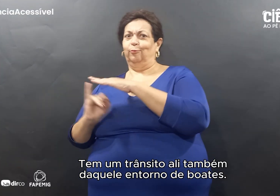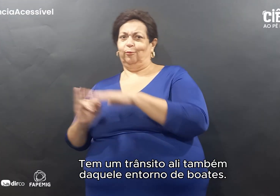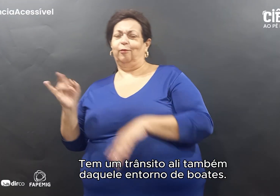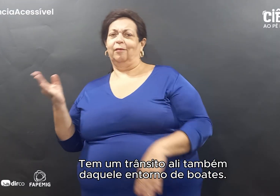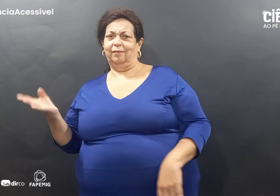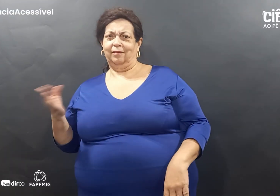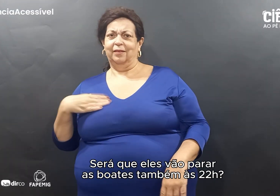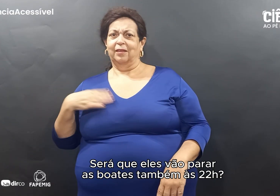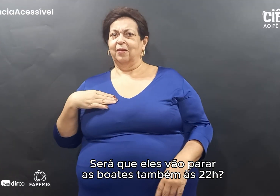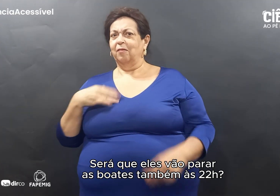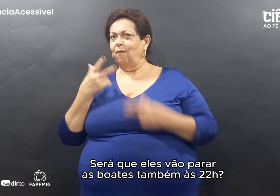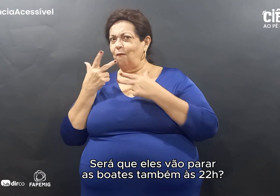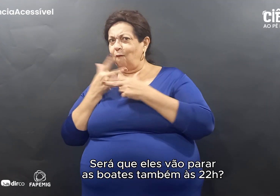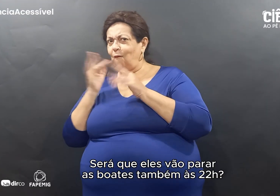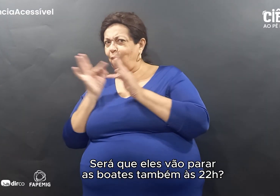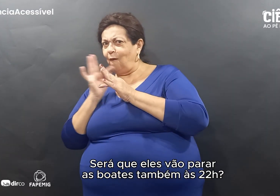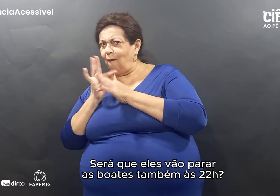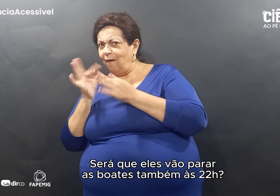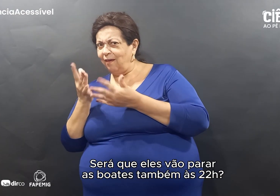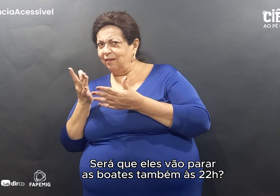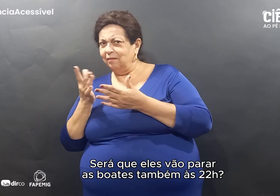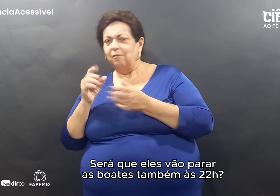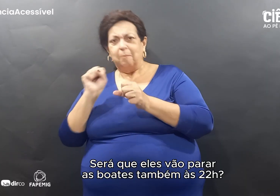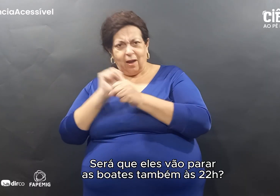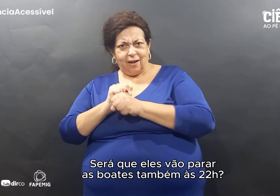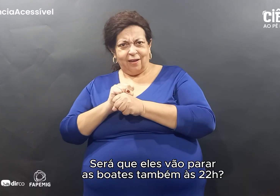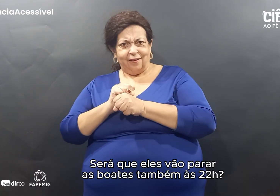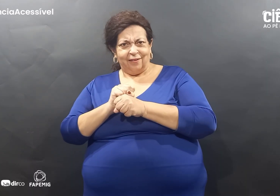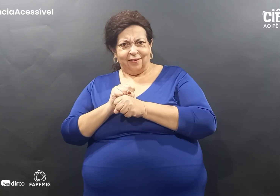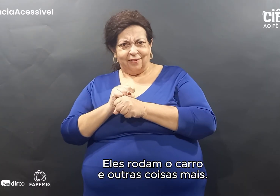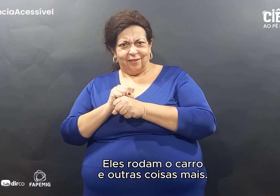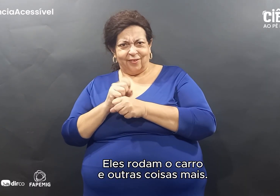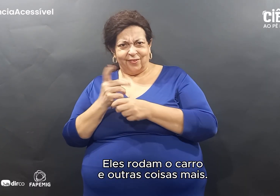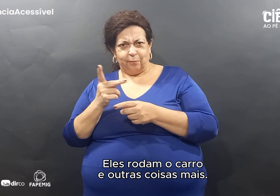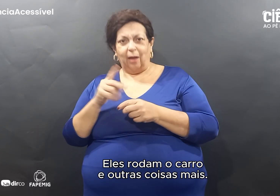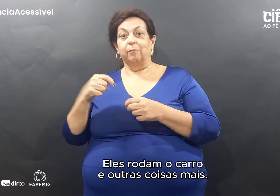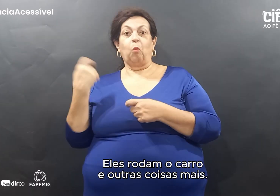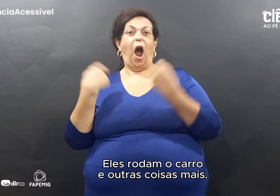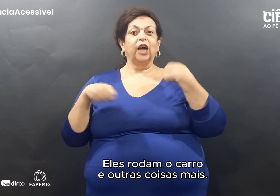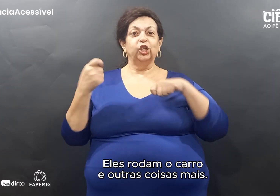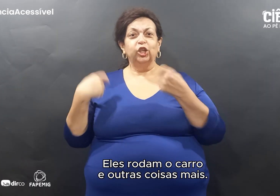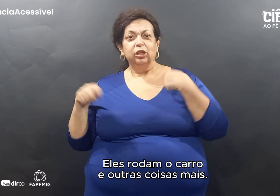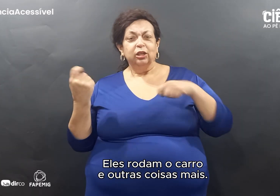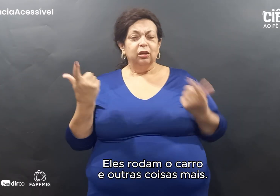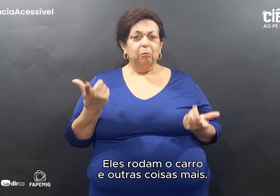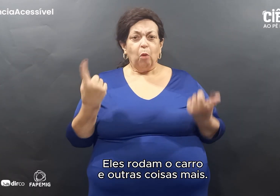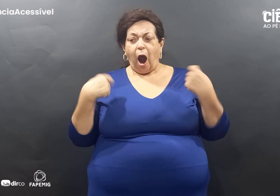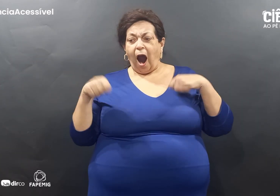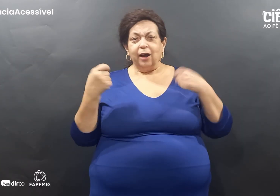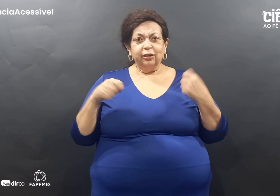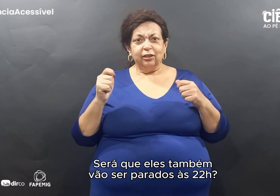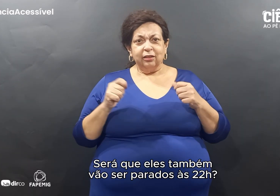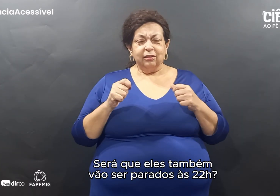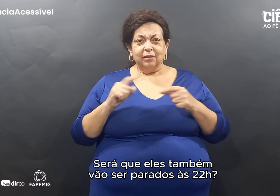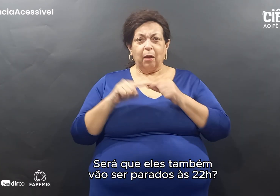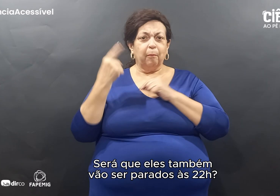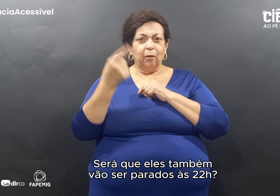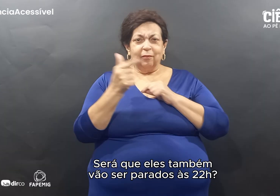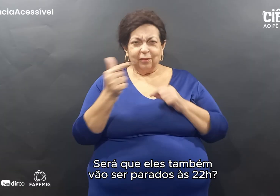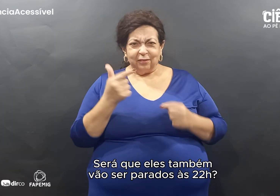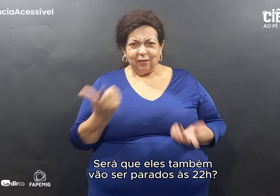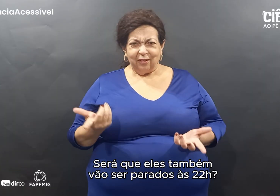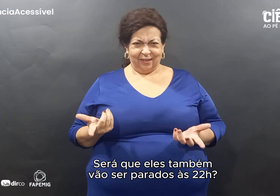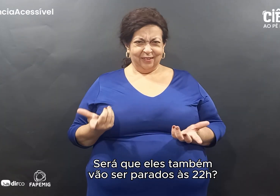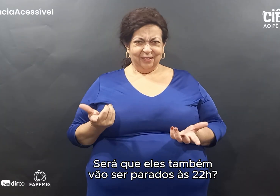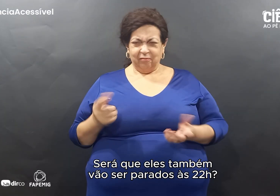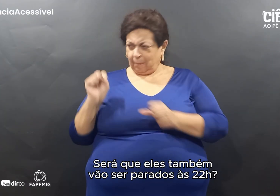de boates. Será que eles vão parar as boates também 22 horas? Eles rodam carro e outras coisas mais. Será que eles também vão